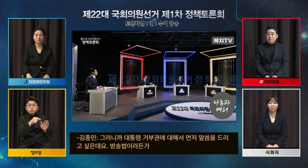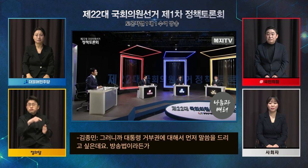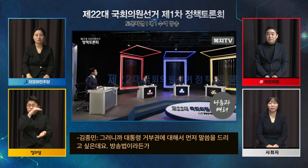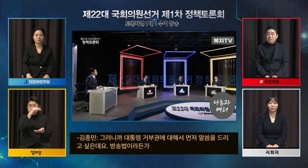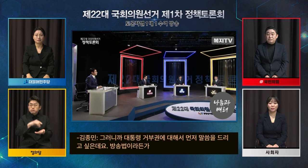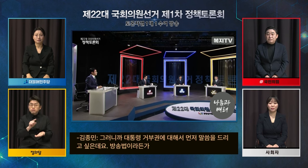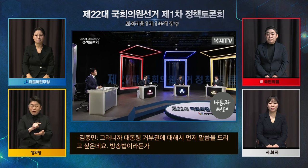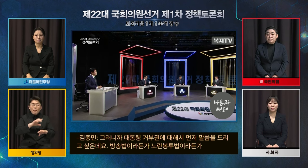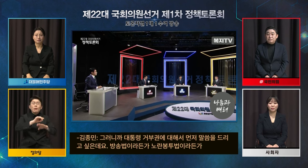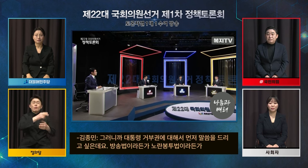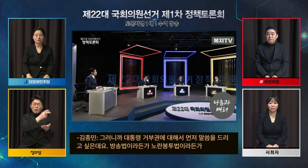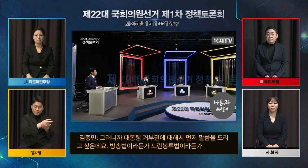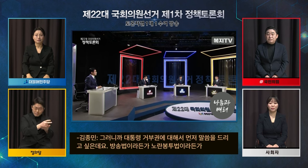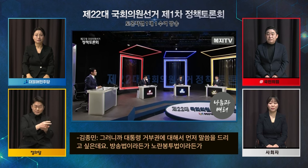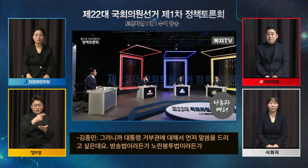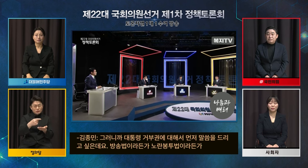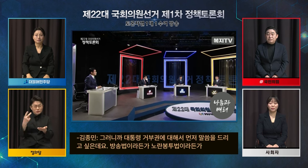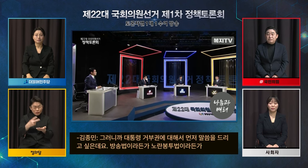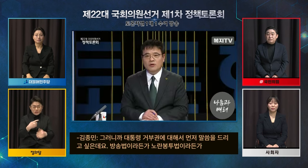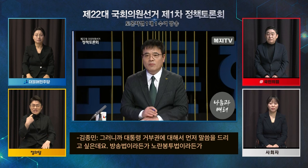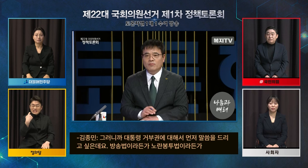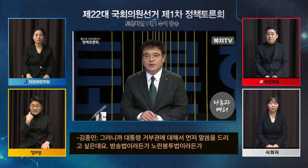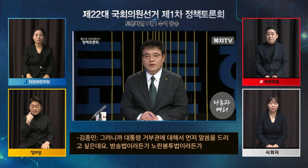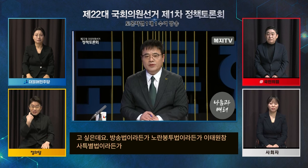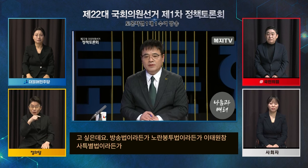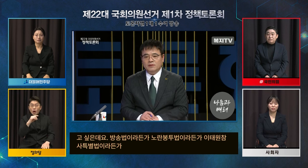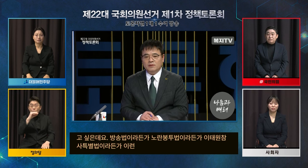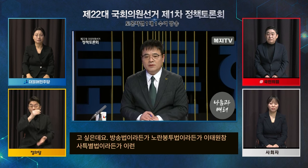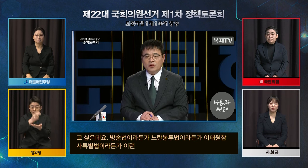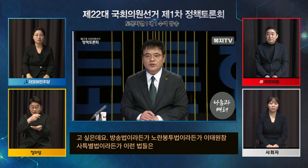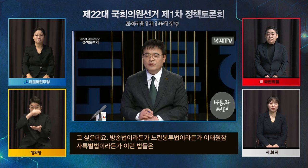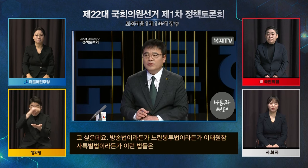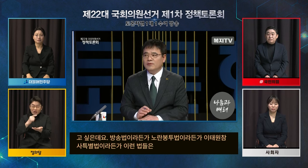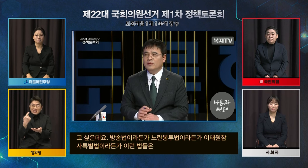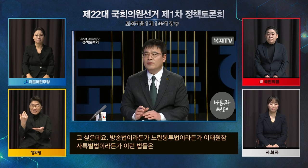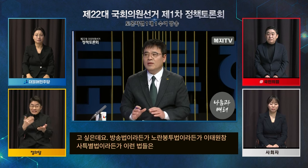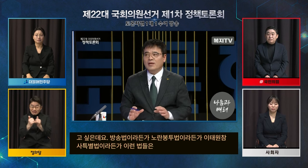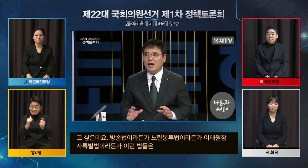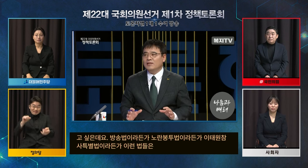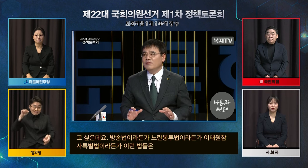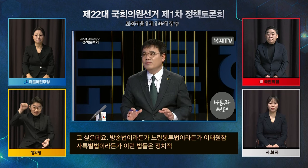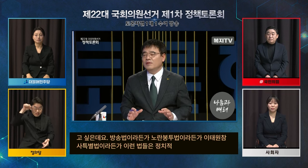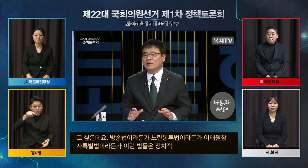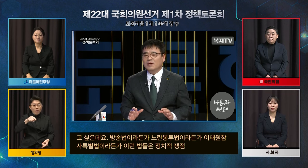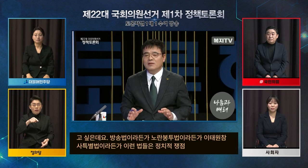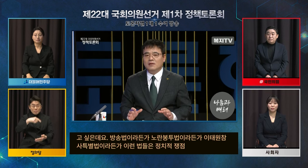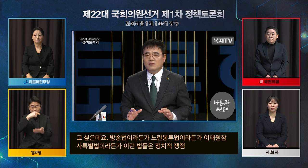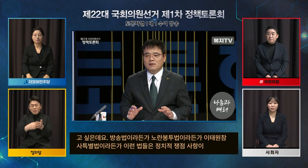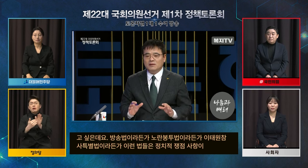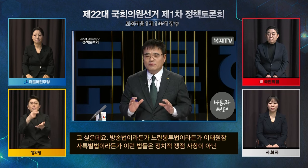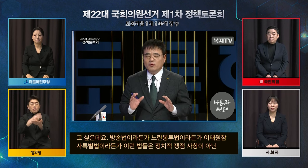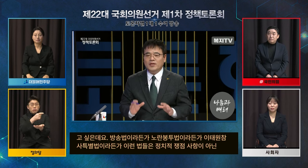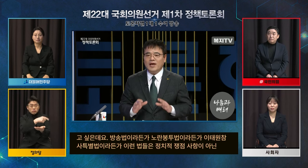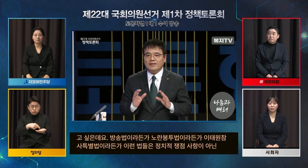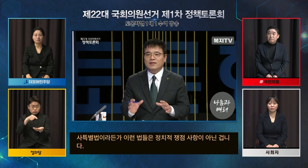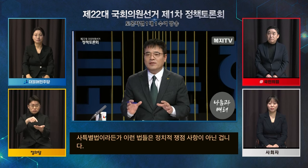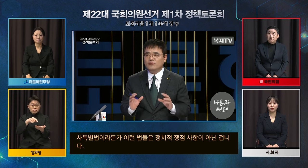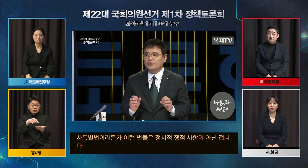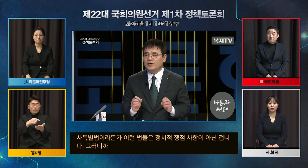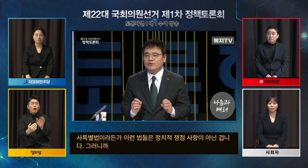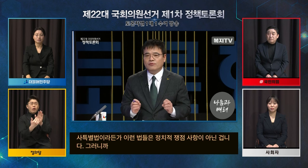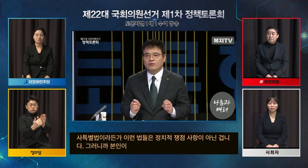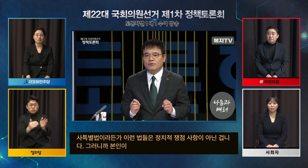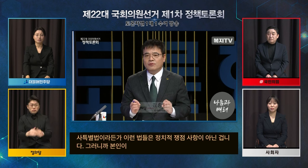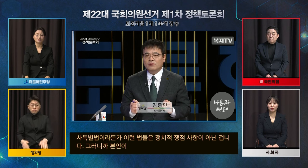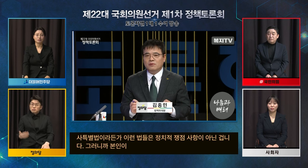이태원 참사특별법이라든가 이런 법들은 정치적 쟁점 사항이 아닌 겁니다. 그러니까 본인이 야당일